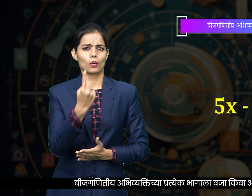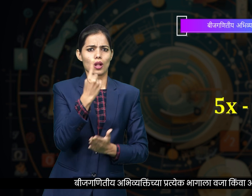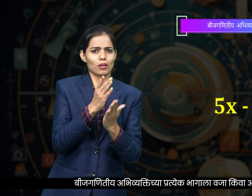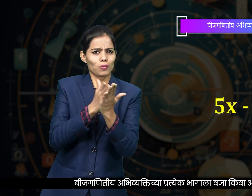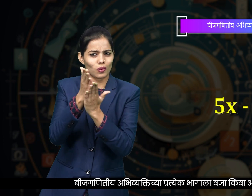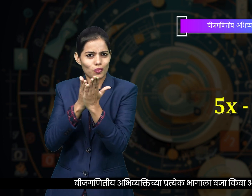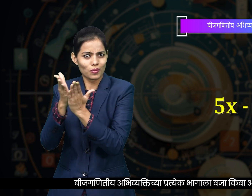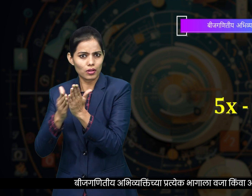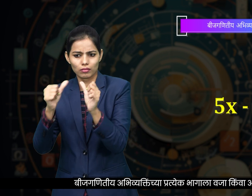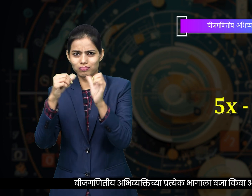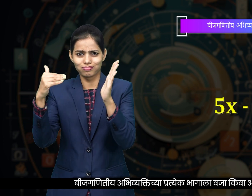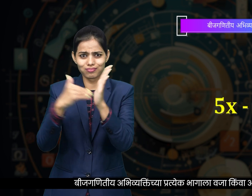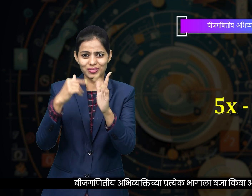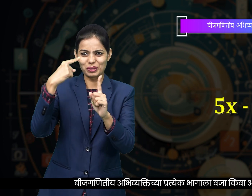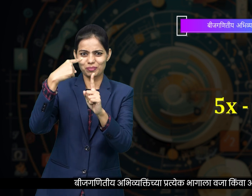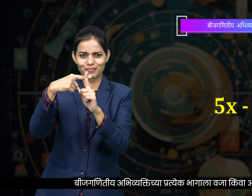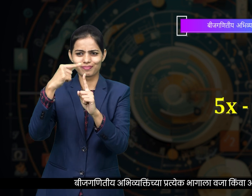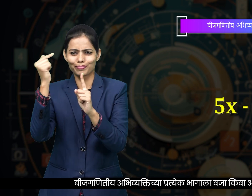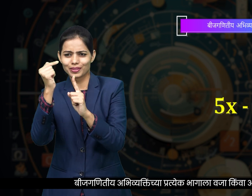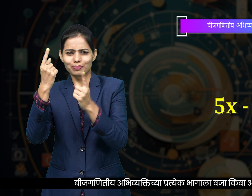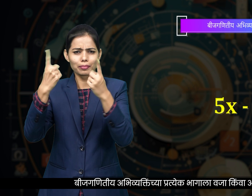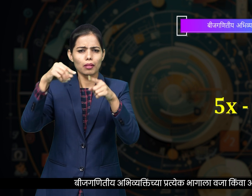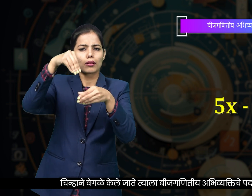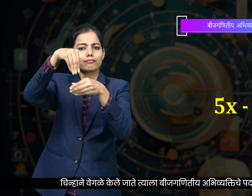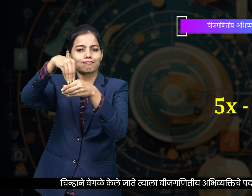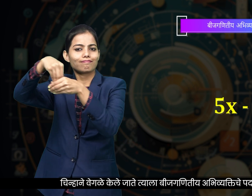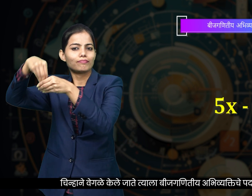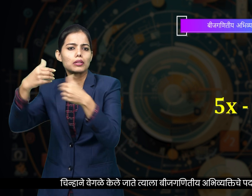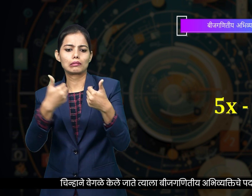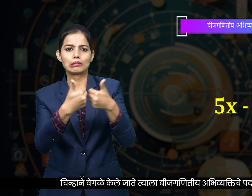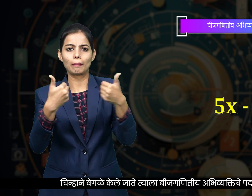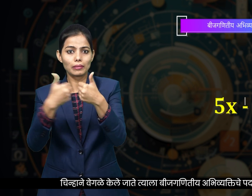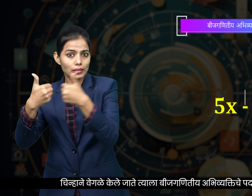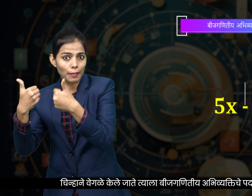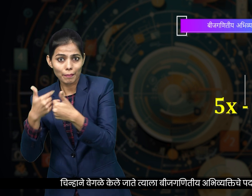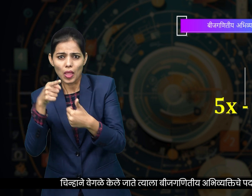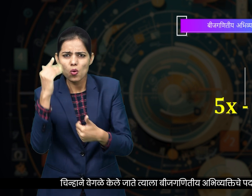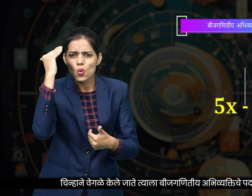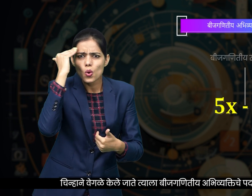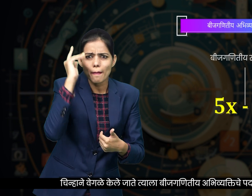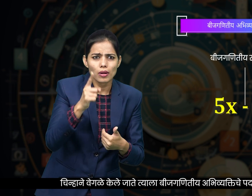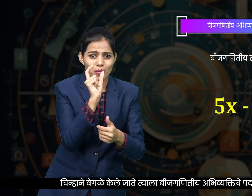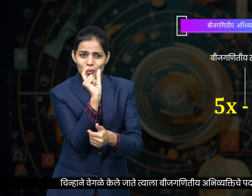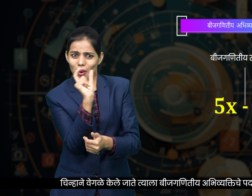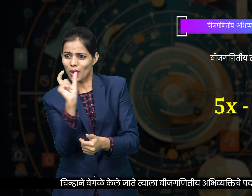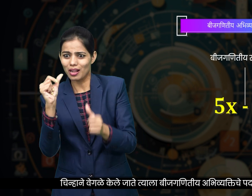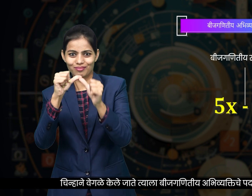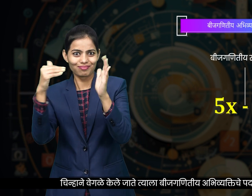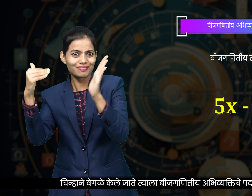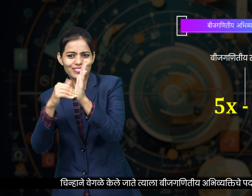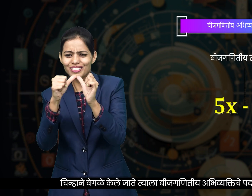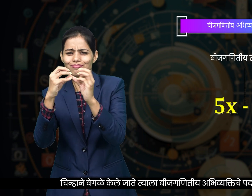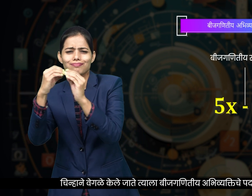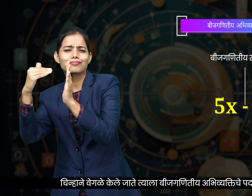बीजगणितीय अभिव्यक्तींच्या प्रत्येक भागाला वजा किंवा अधिक चिन्हाने वेगळे केले जाते. त्याला